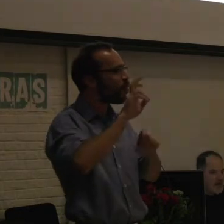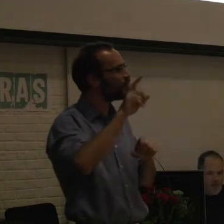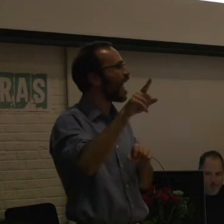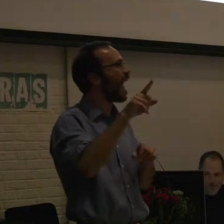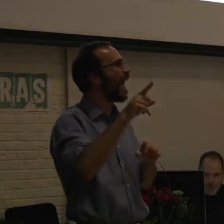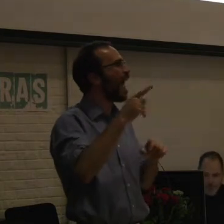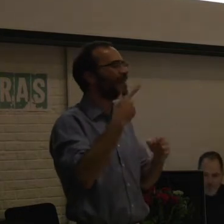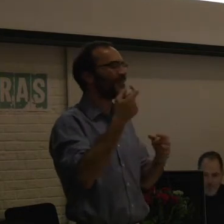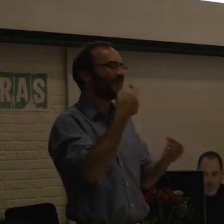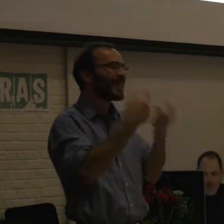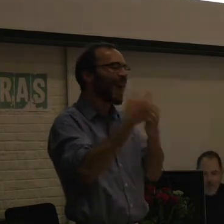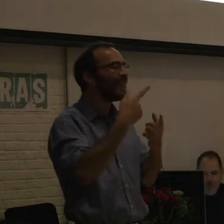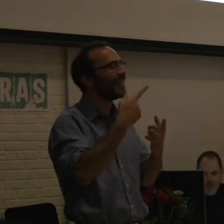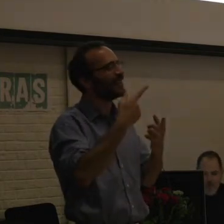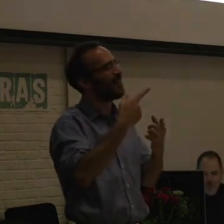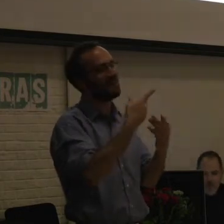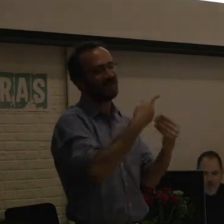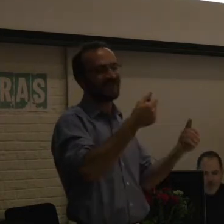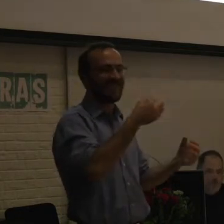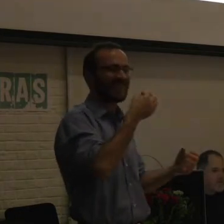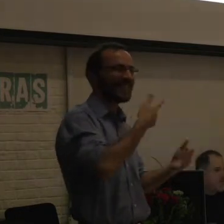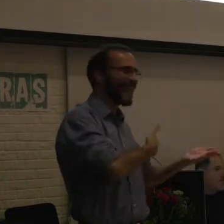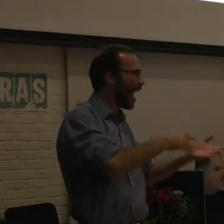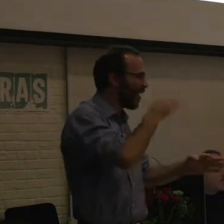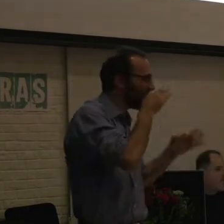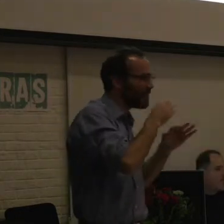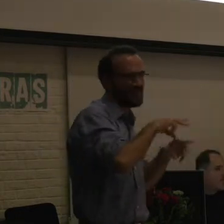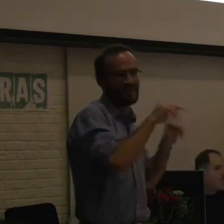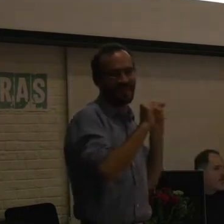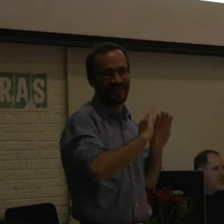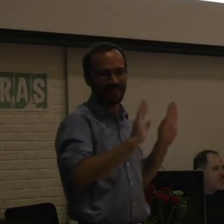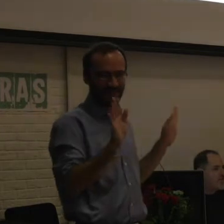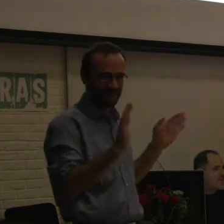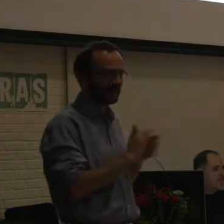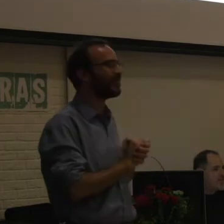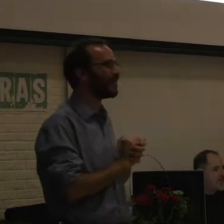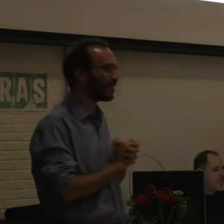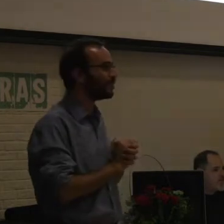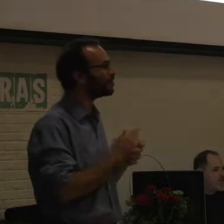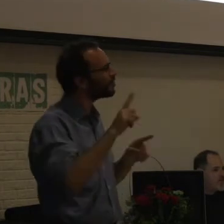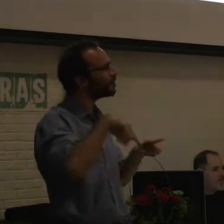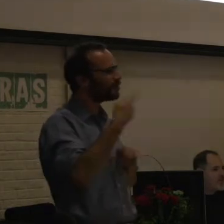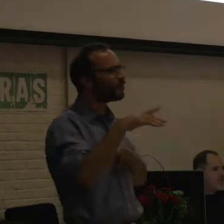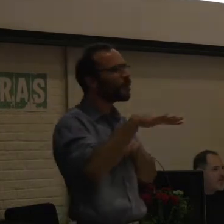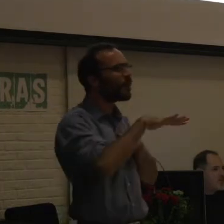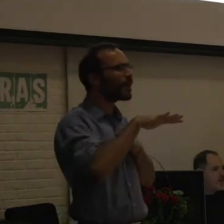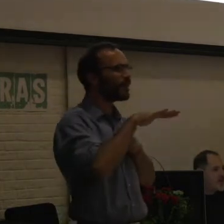anemia. Y luego, ¿qué más? Sí, no me puedo olvidar de un insigne madrileño como es Emilio